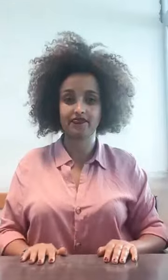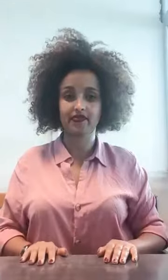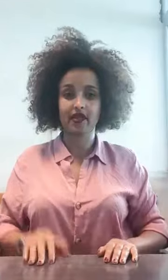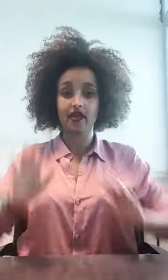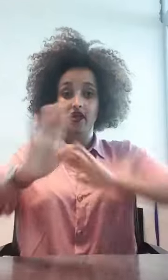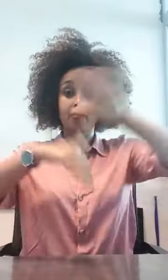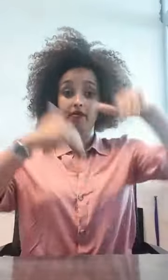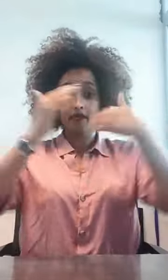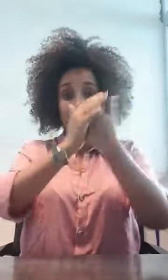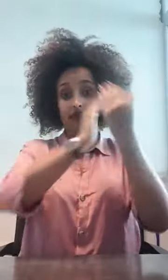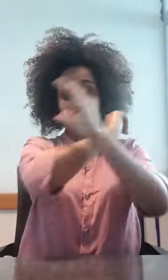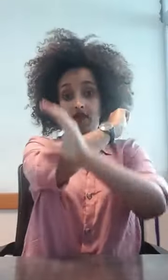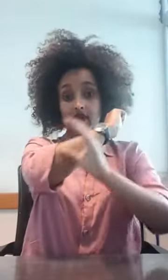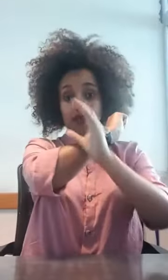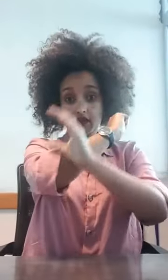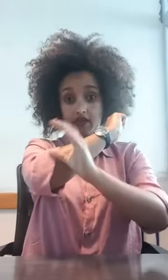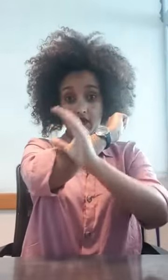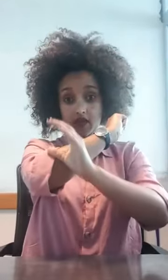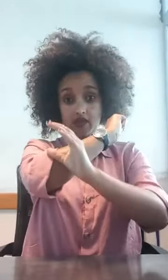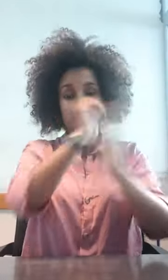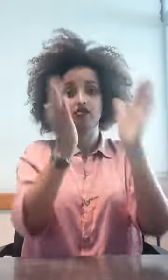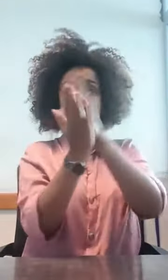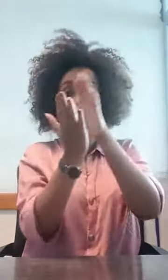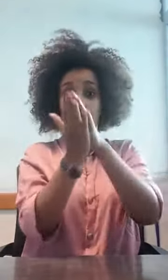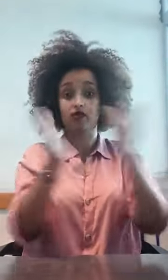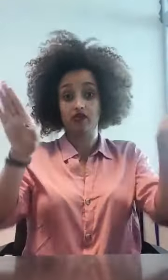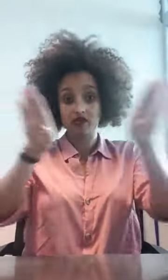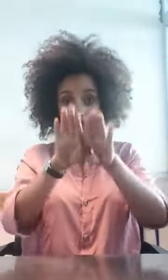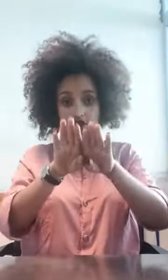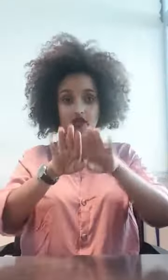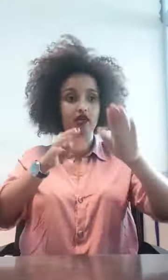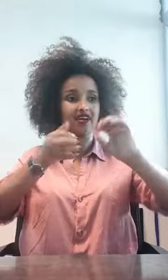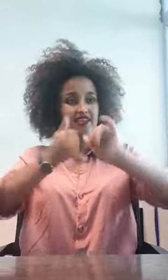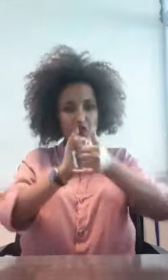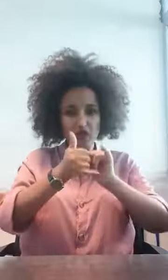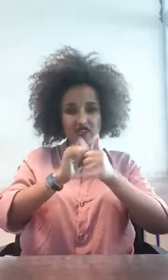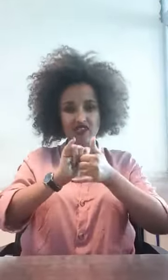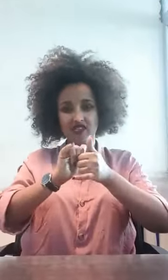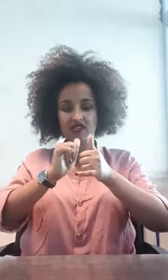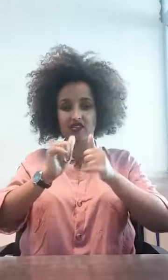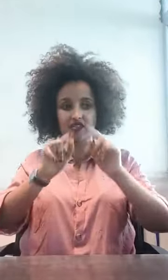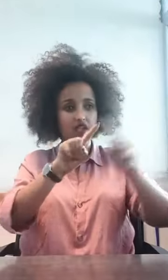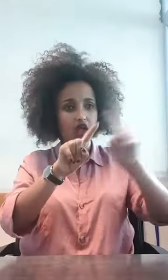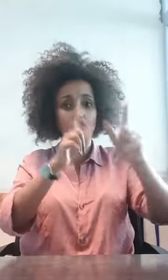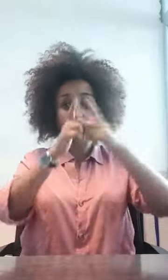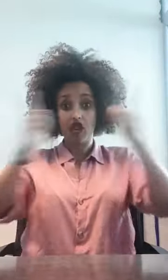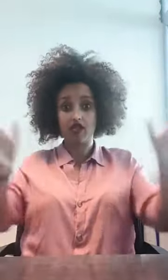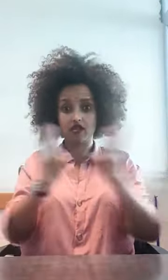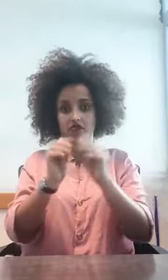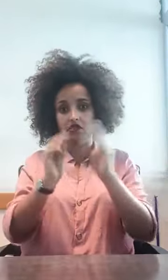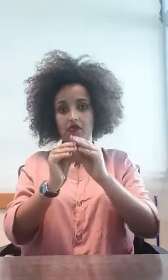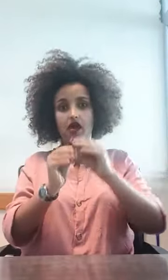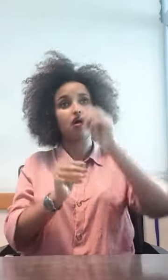በመላ ሀገሪቱ ትምህርት ቤቶች ተዘግተው ስፖርታዊ እንቅስቃሴዎች እና ትላልቅ ስብሰባዎች ለ15 ቀናት አይካሄዱም ሲሉ ጠቅላይ ሚኒስትር አብይ